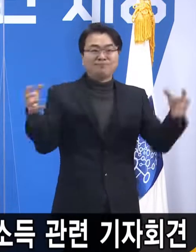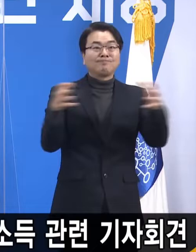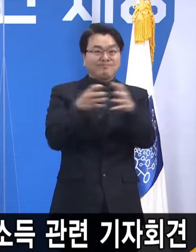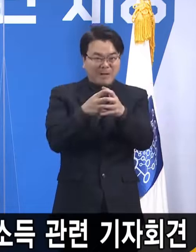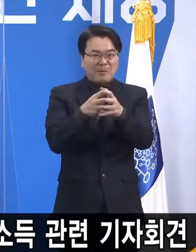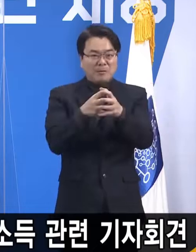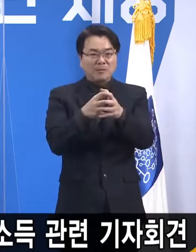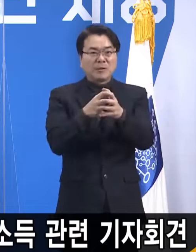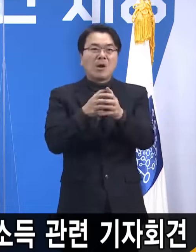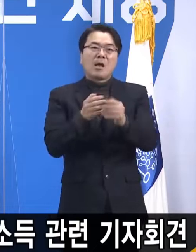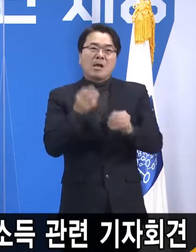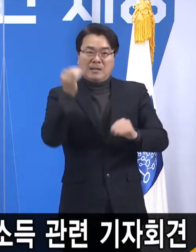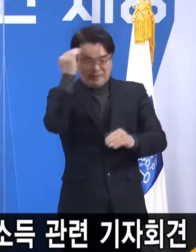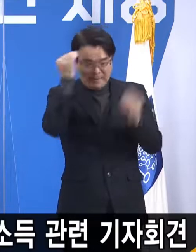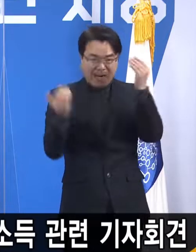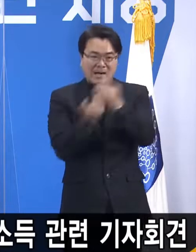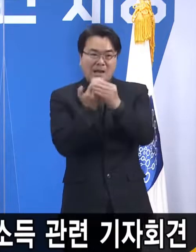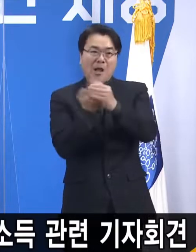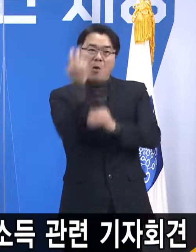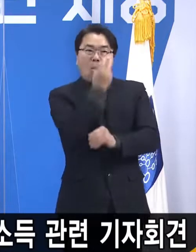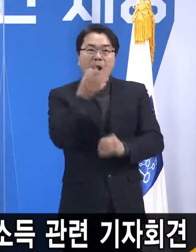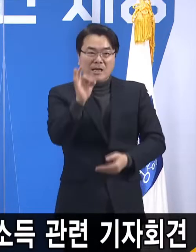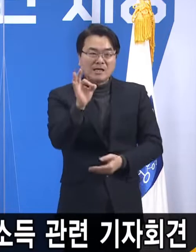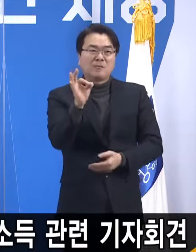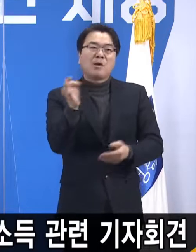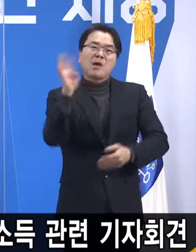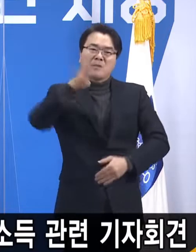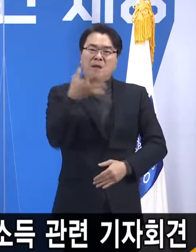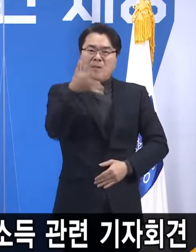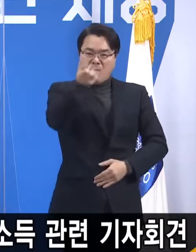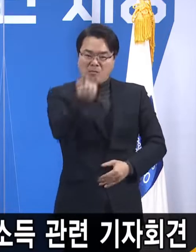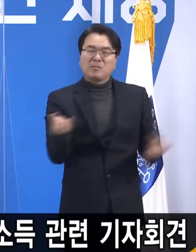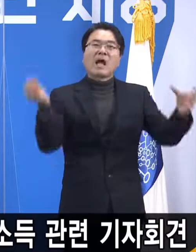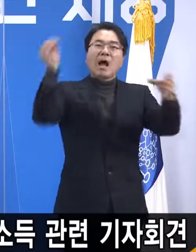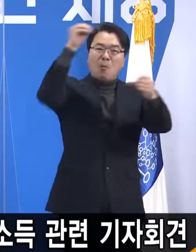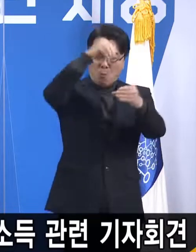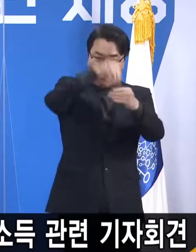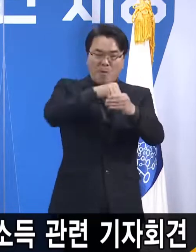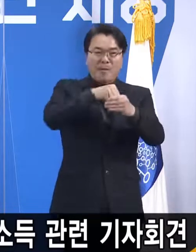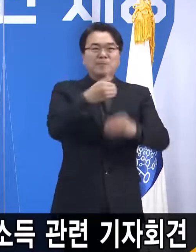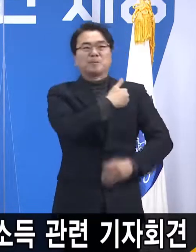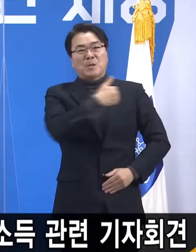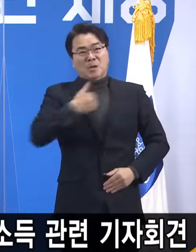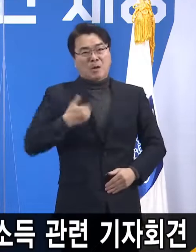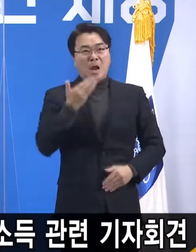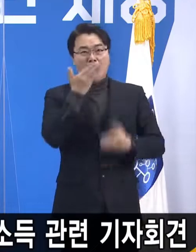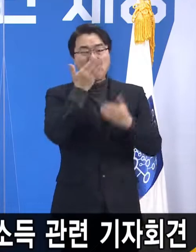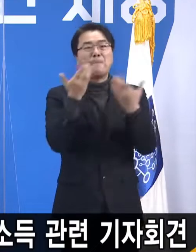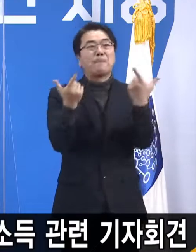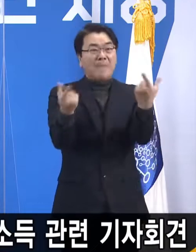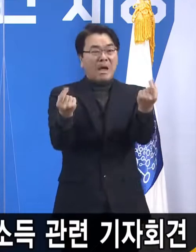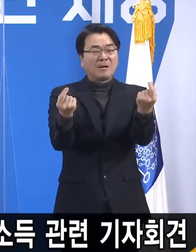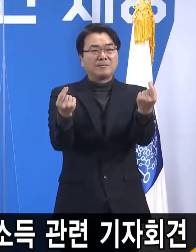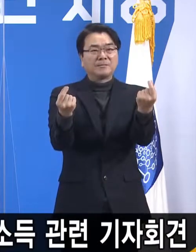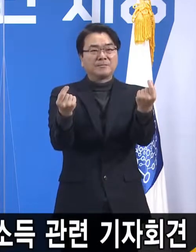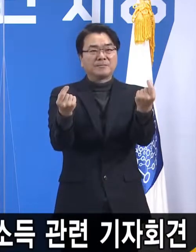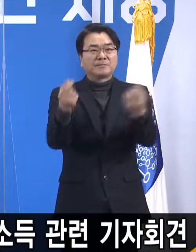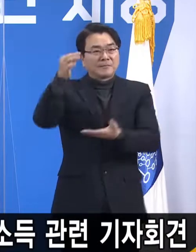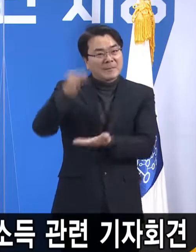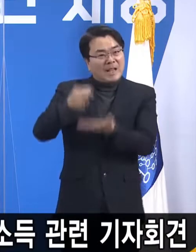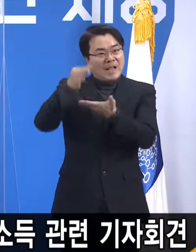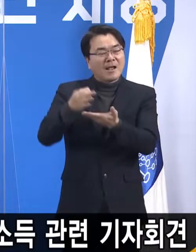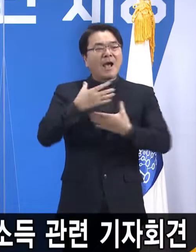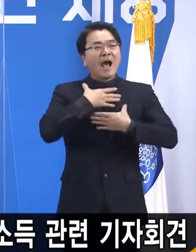5,380억 원, 재난관리기금과 재해기호기금 400억 원으로 조달합니다. 우리가 재정을 안정화시키기